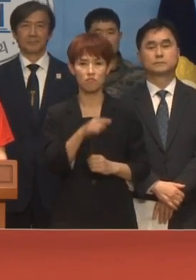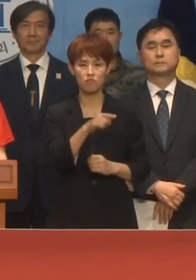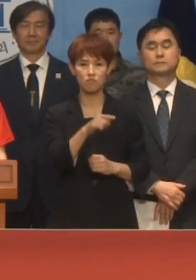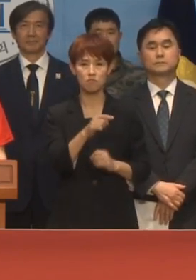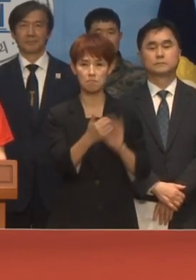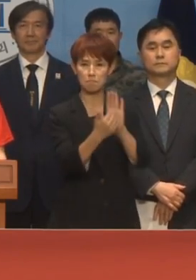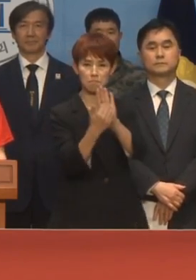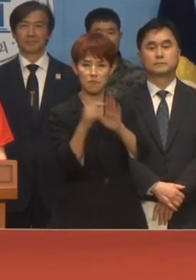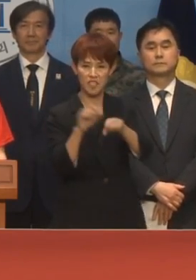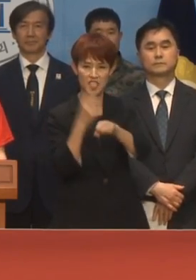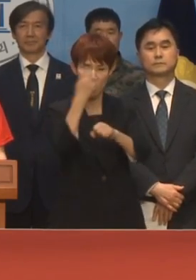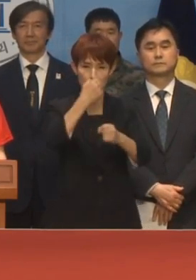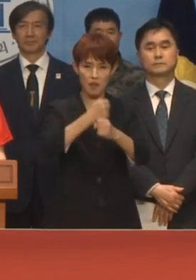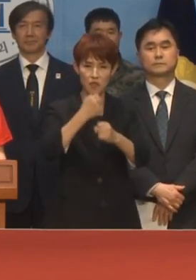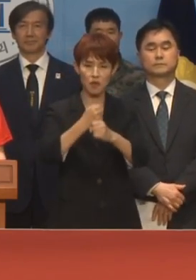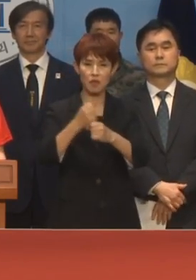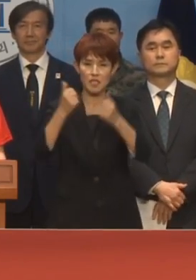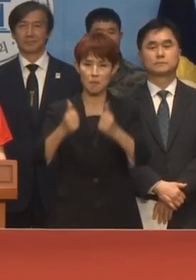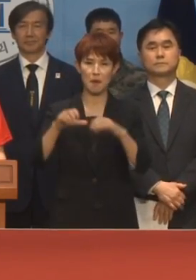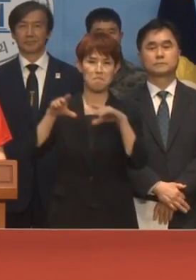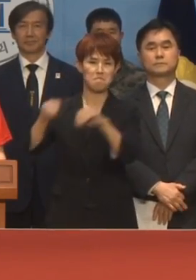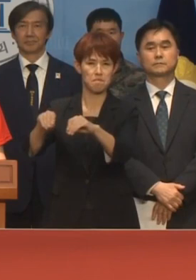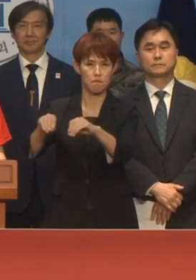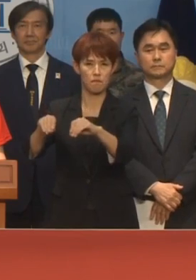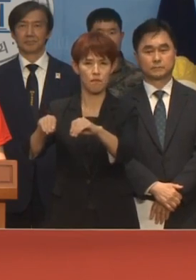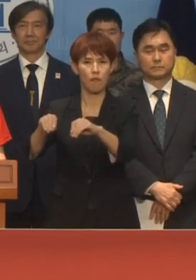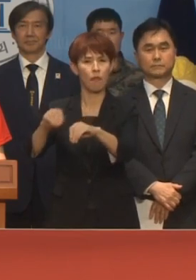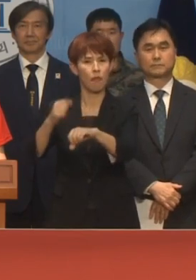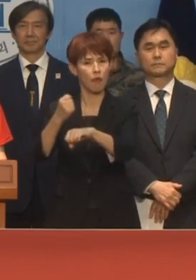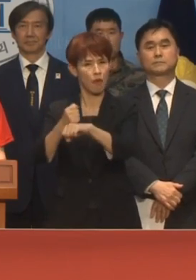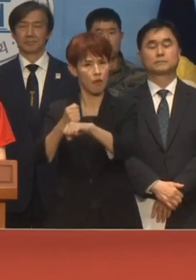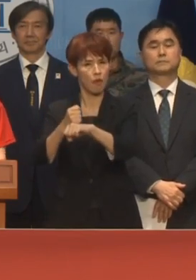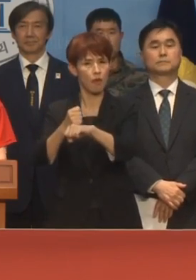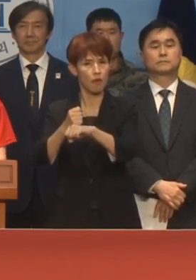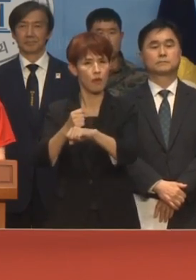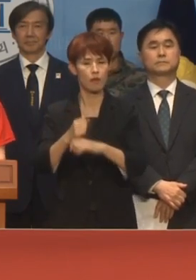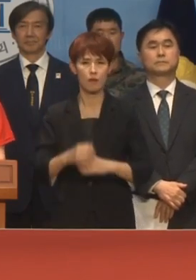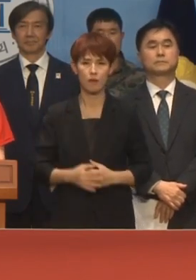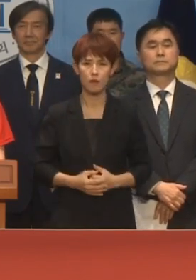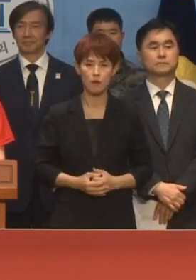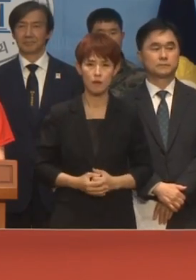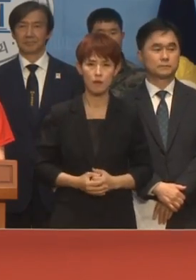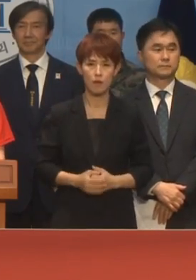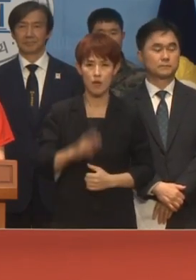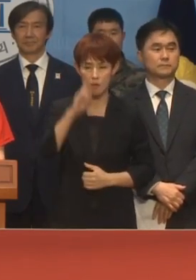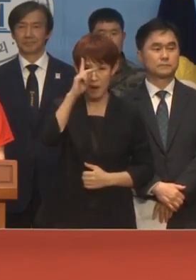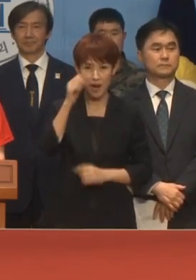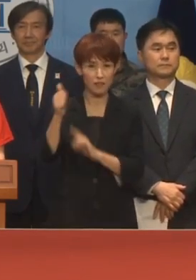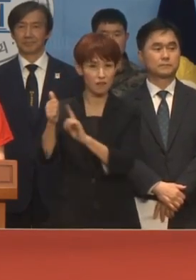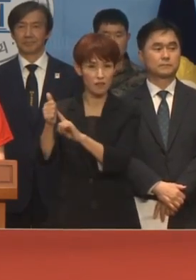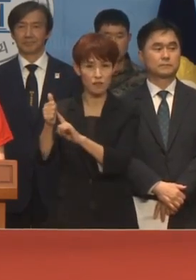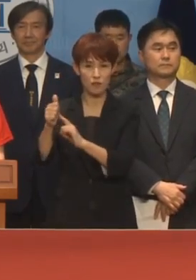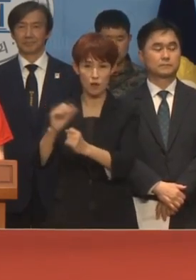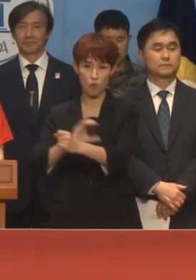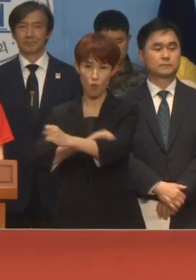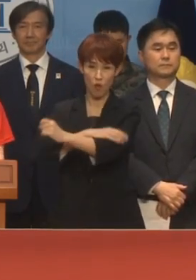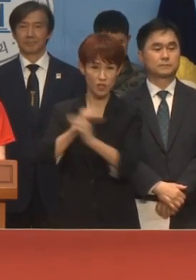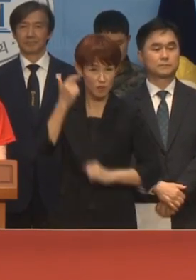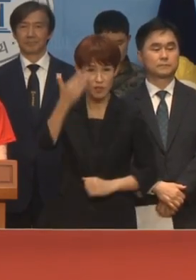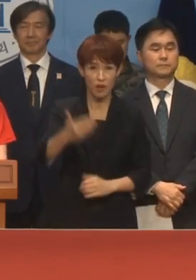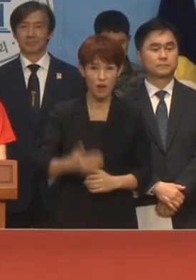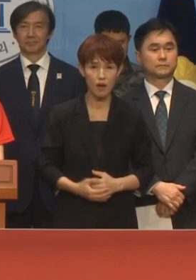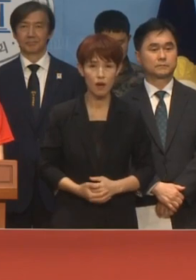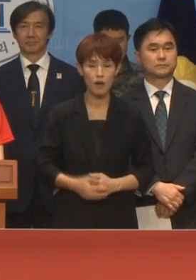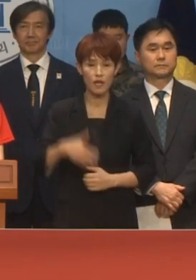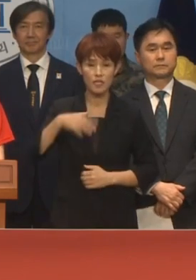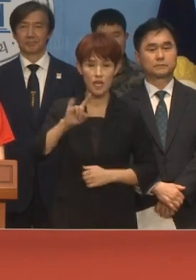방탄특검을 만들어서 재판 진행을 멈추는 일이 횡행할 것이다. 이렇게도 말씀을 합니다. 박정훈 대령이 권력자입니까?